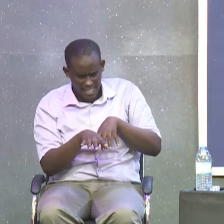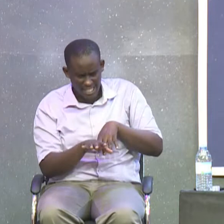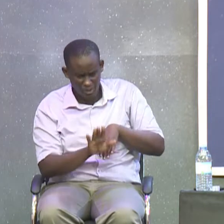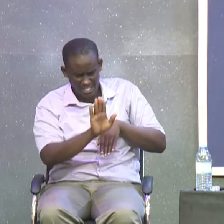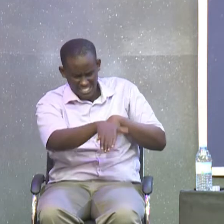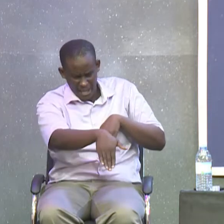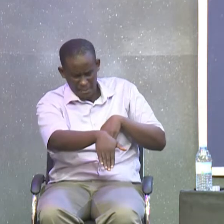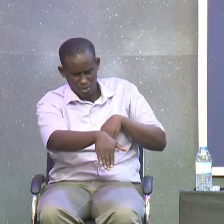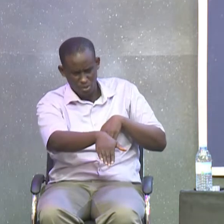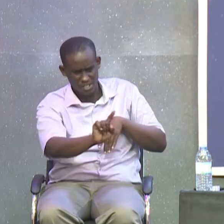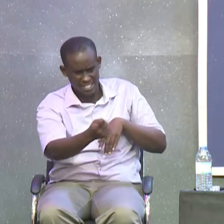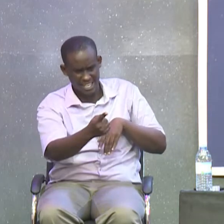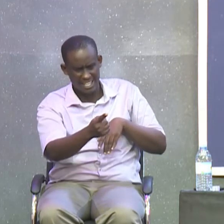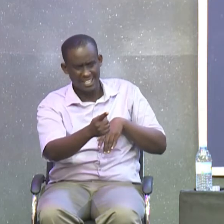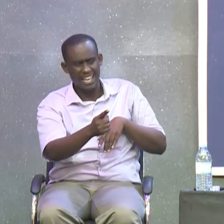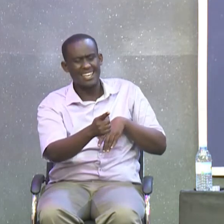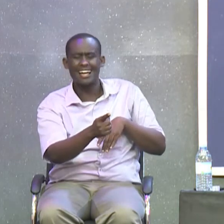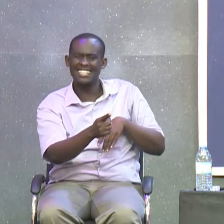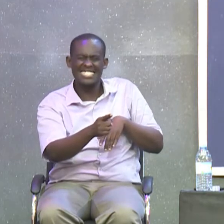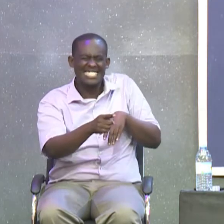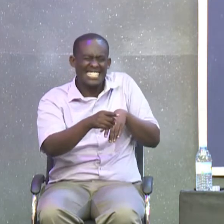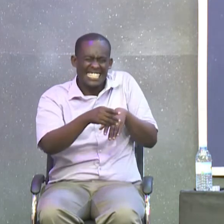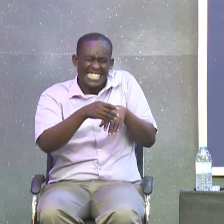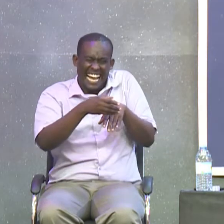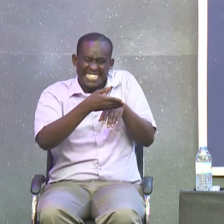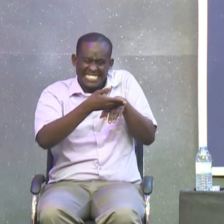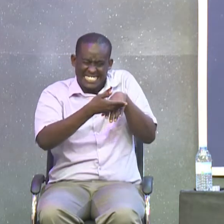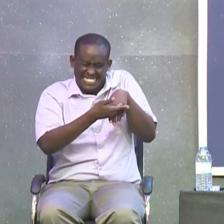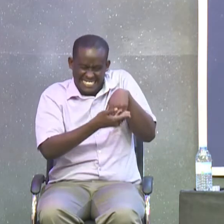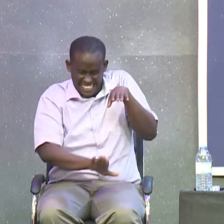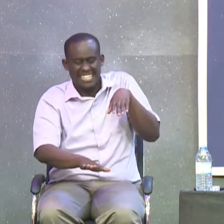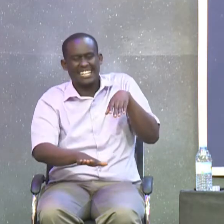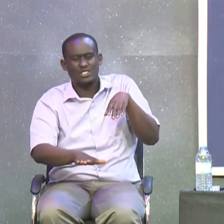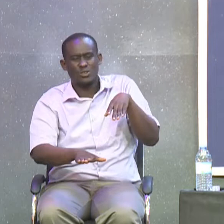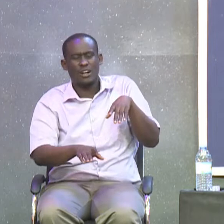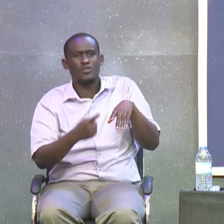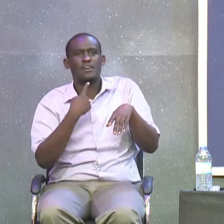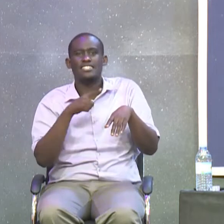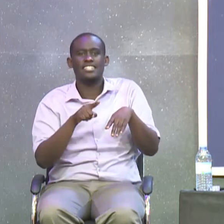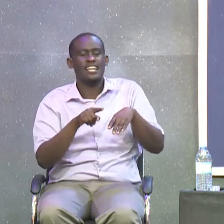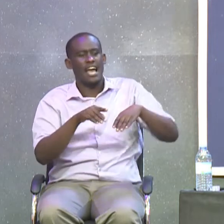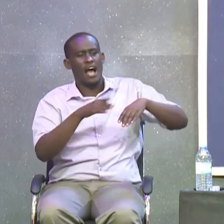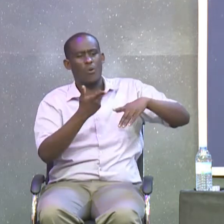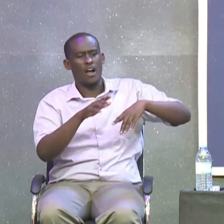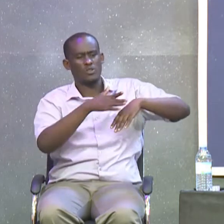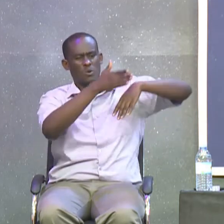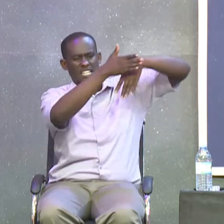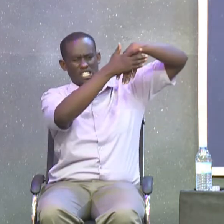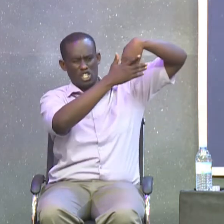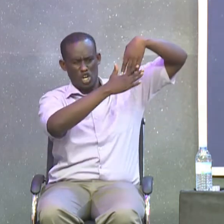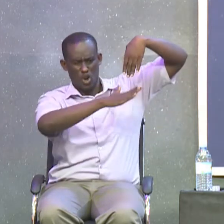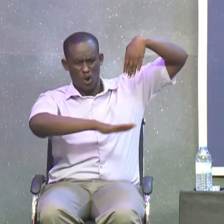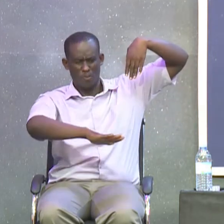step eno esoose eno ate yali eseerera nnyo omanyi awantu awali srupu weewati n'oteekawo